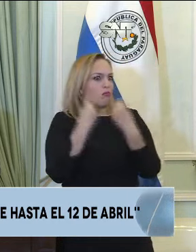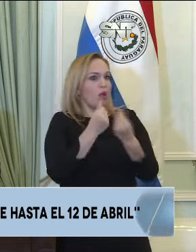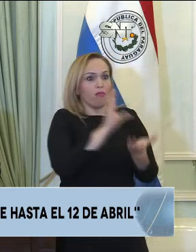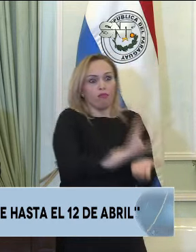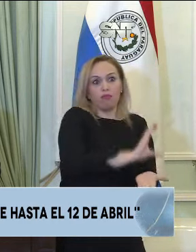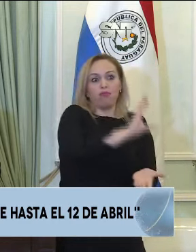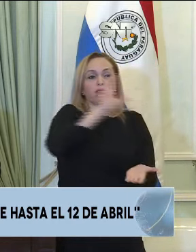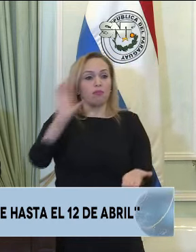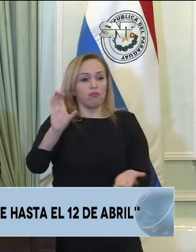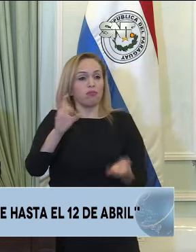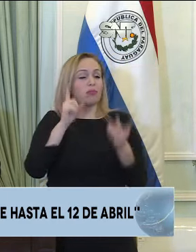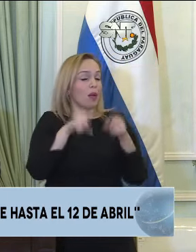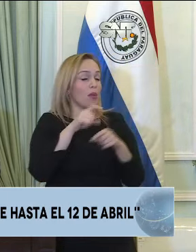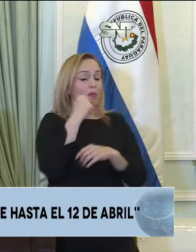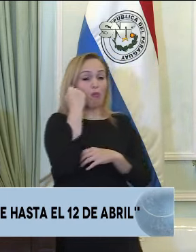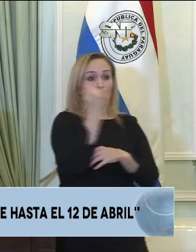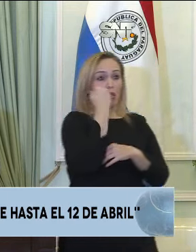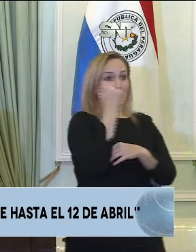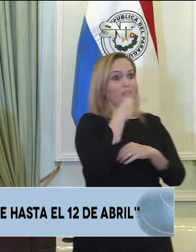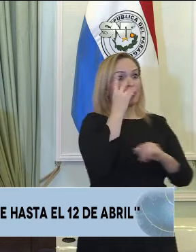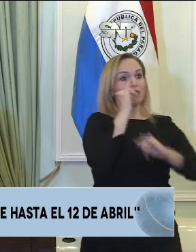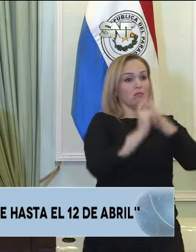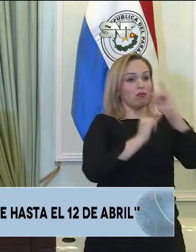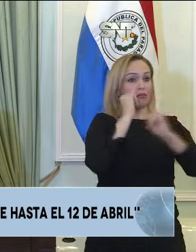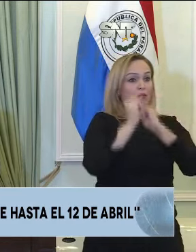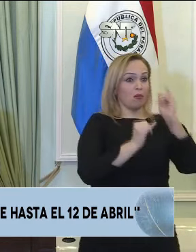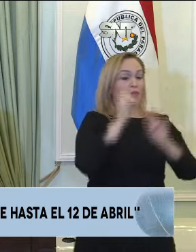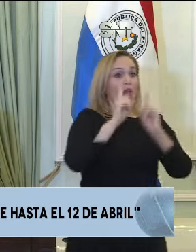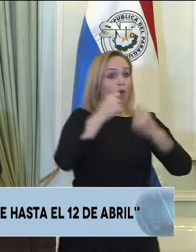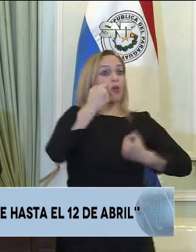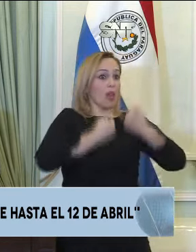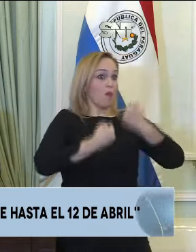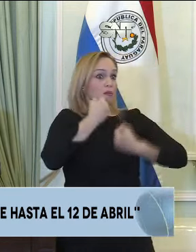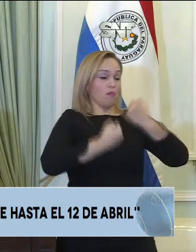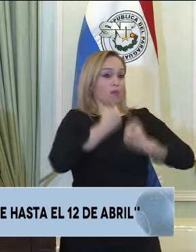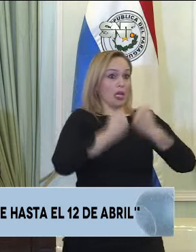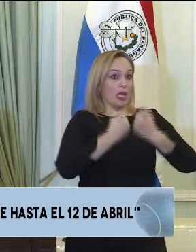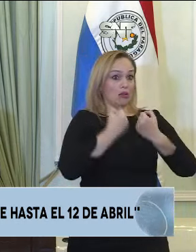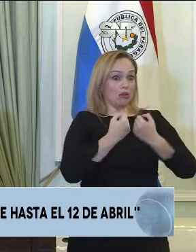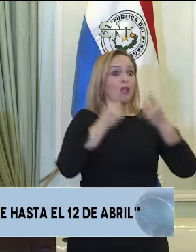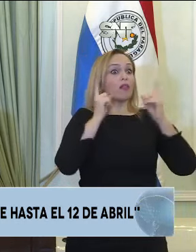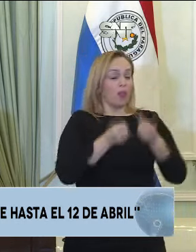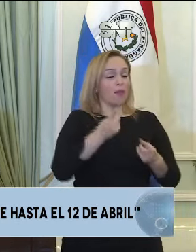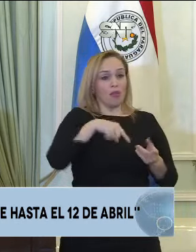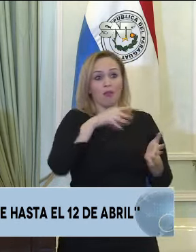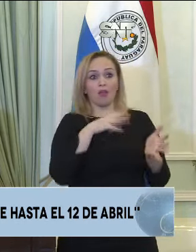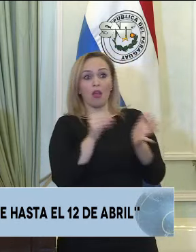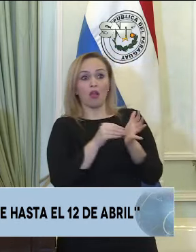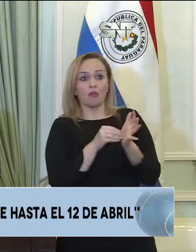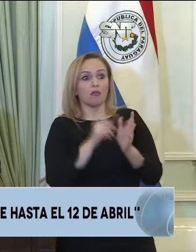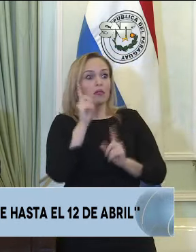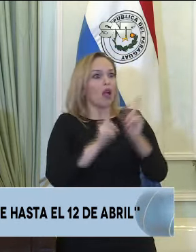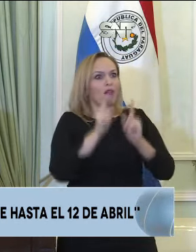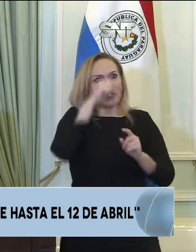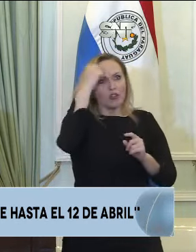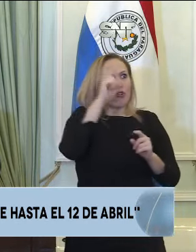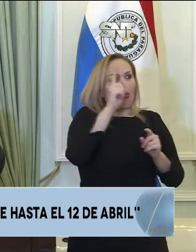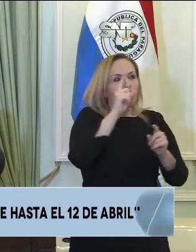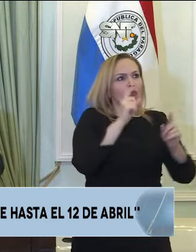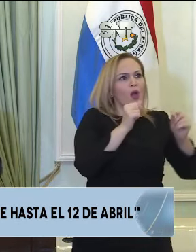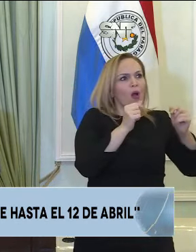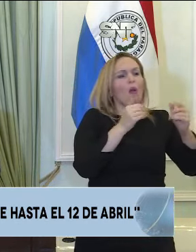todo me gustaría destacar un hecho muy importante. Tenemos sectores de la industria nacional que están incursionando en rubros no habituales para